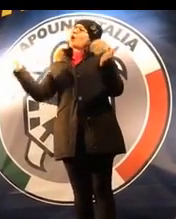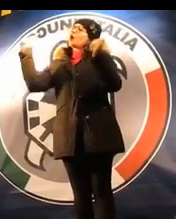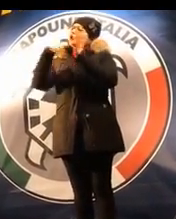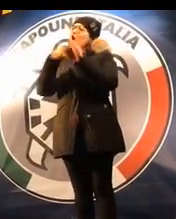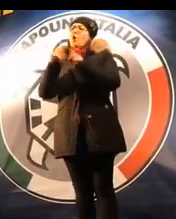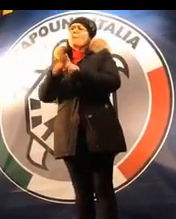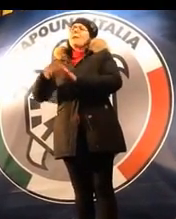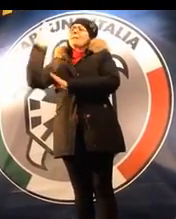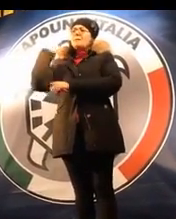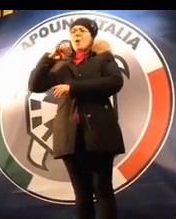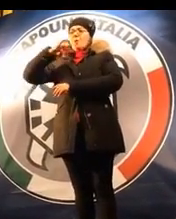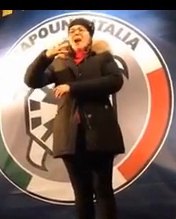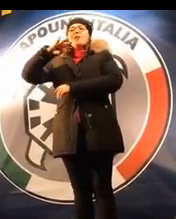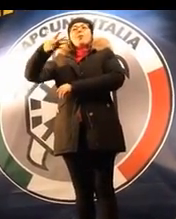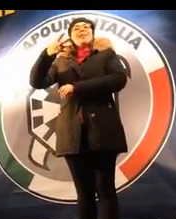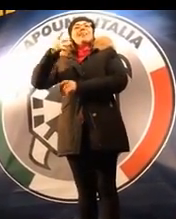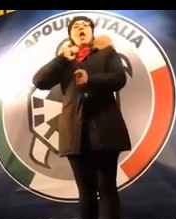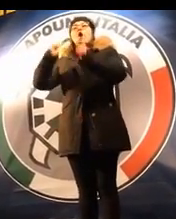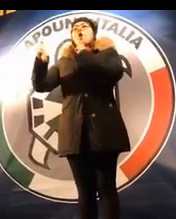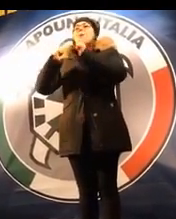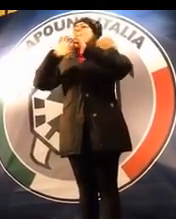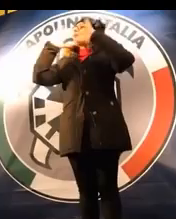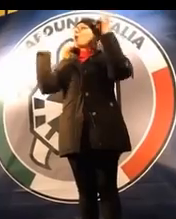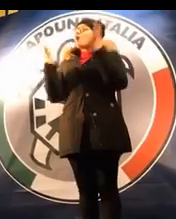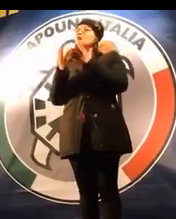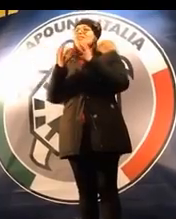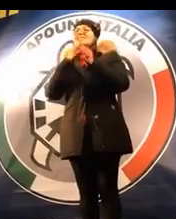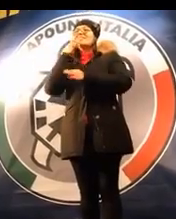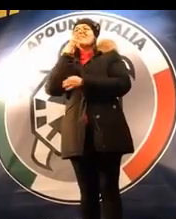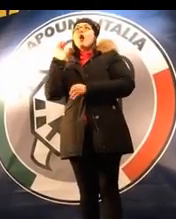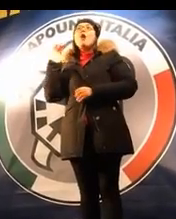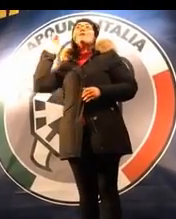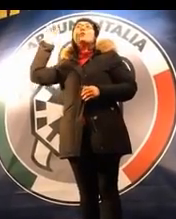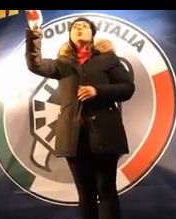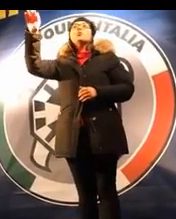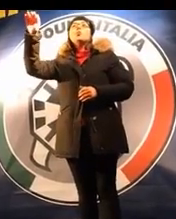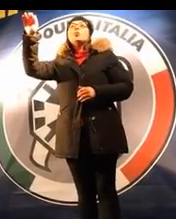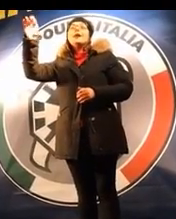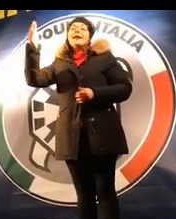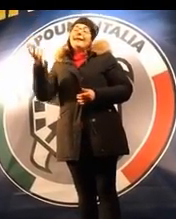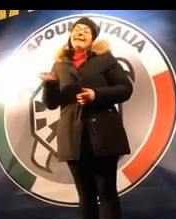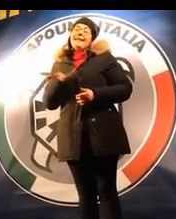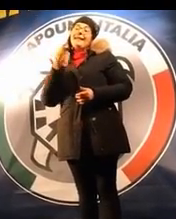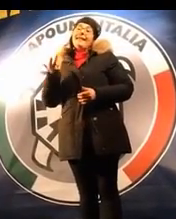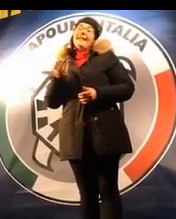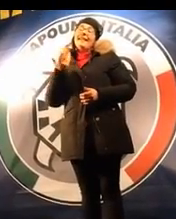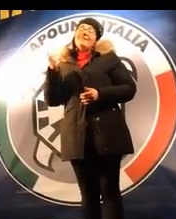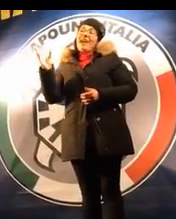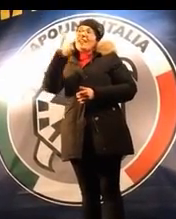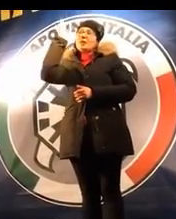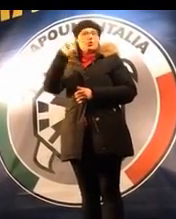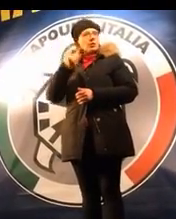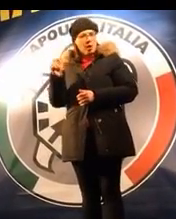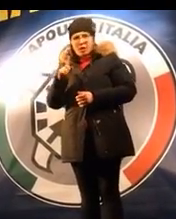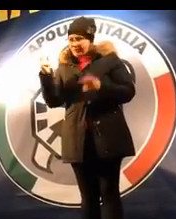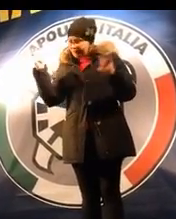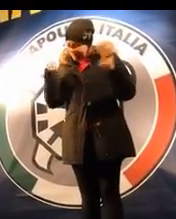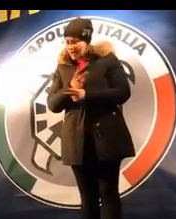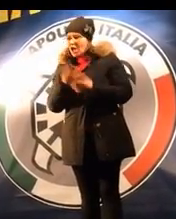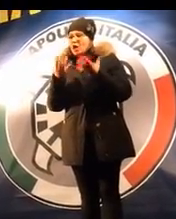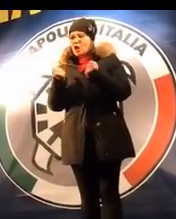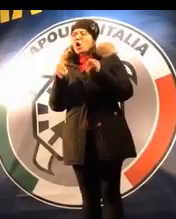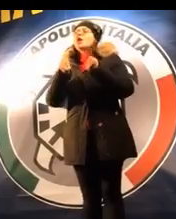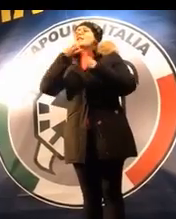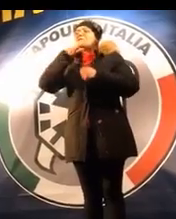ad essere un posto dove immaginare un futuro non è più un racconto di fantascienza ma la realtà concreta per tanti giovani italiani che